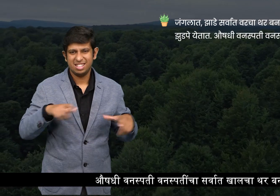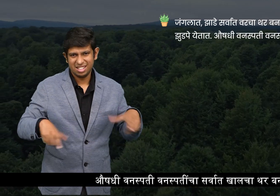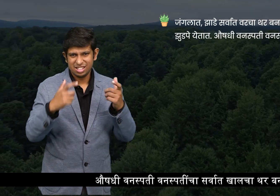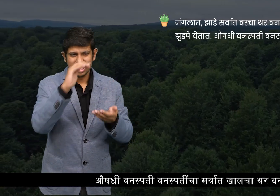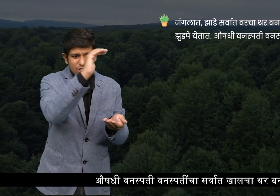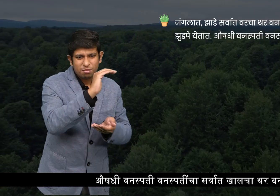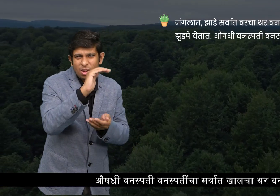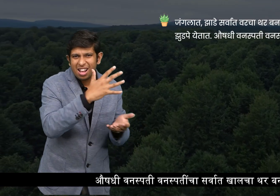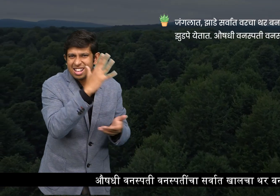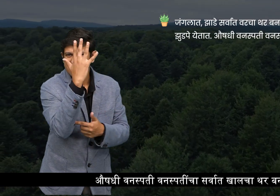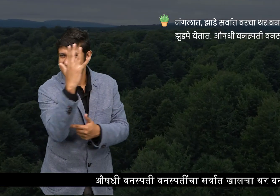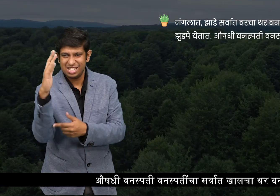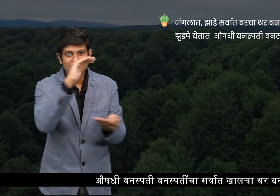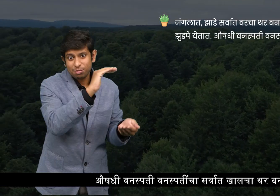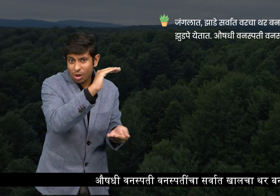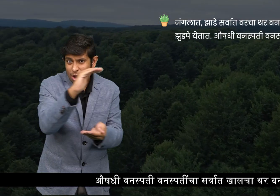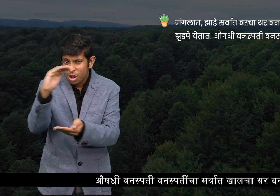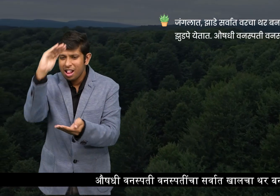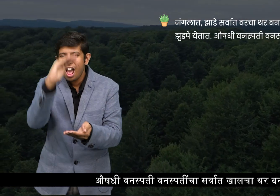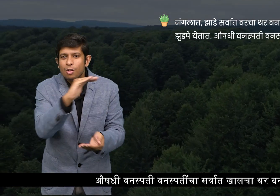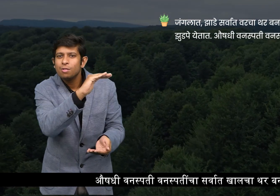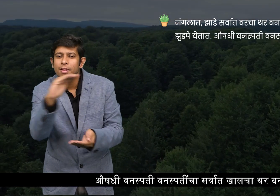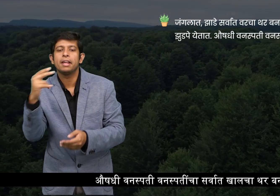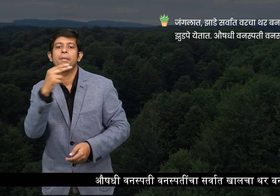औषधी वनस्पती वनस्पतींचा सर्वात खालचा थर बनवतात.